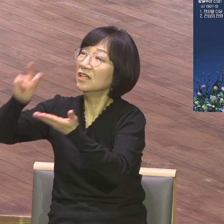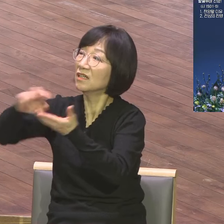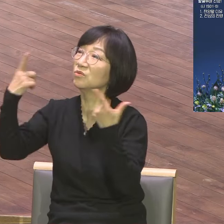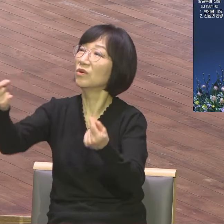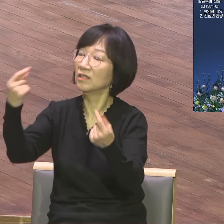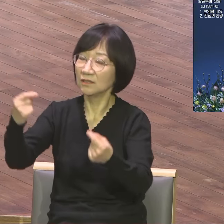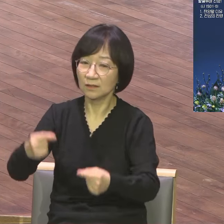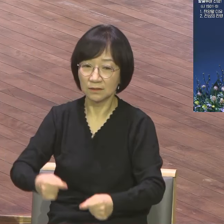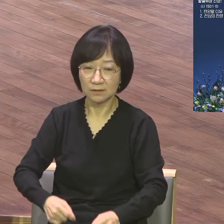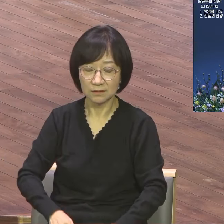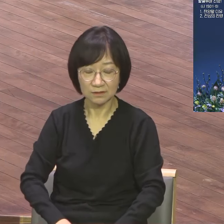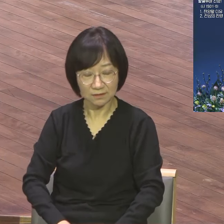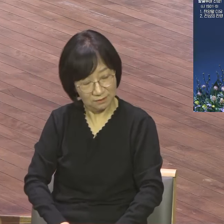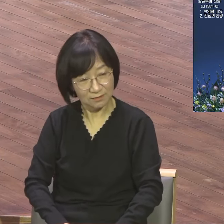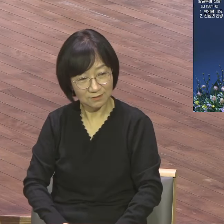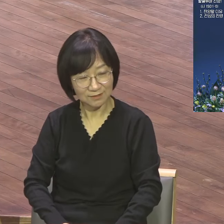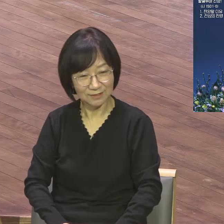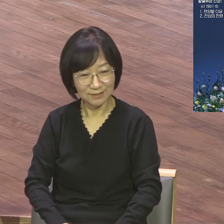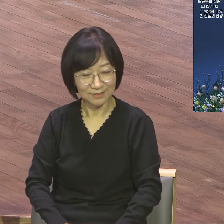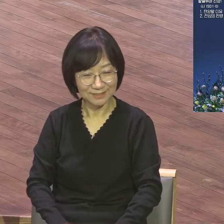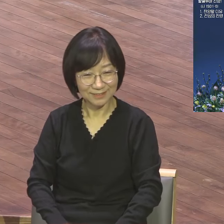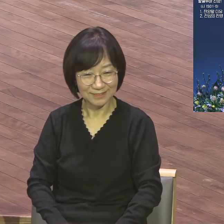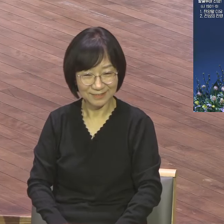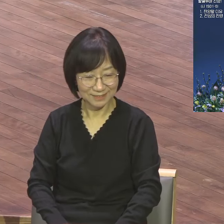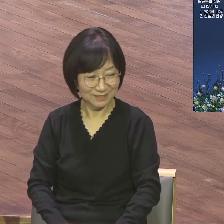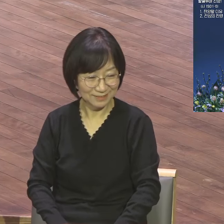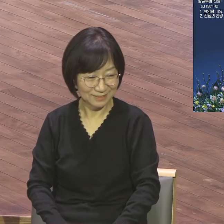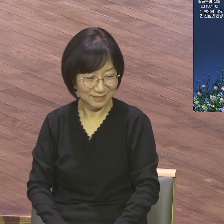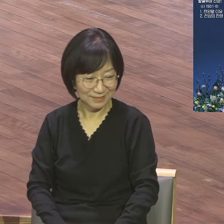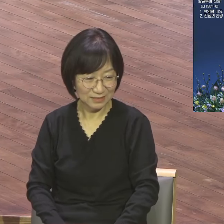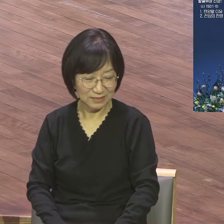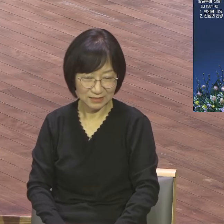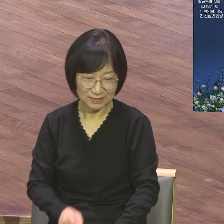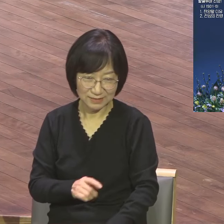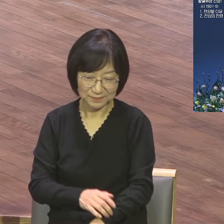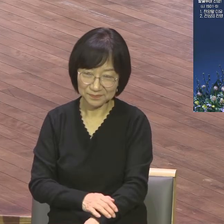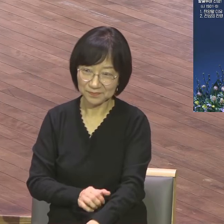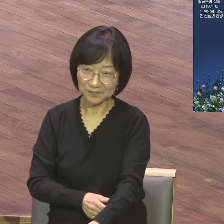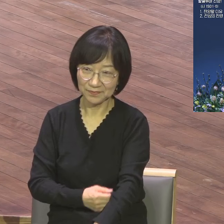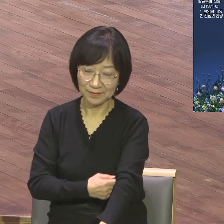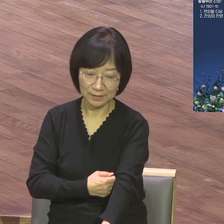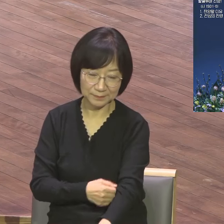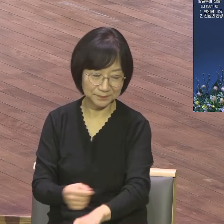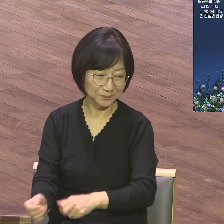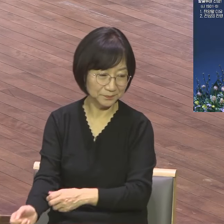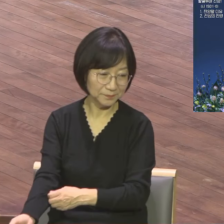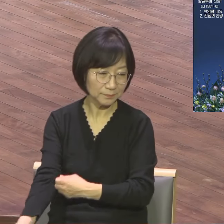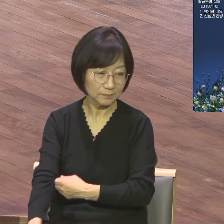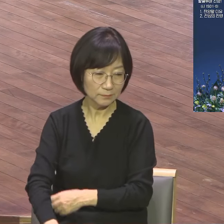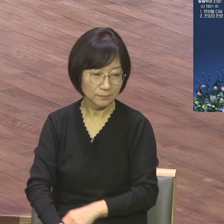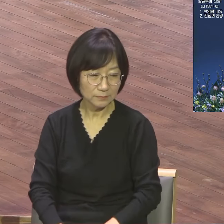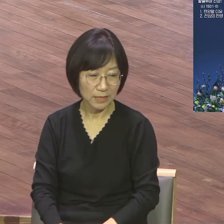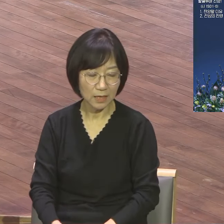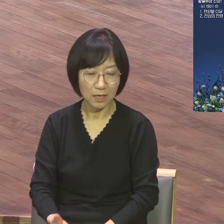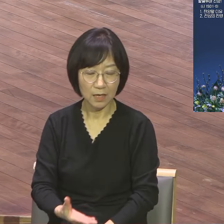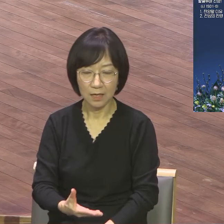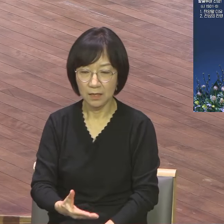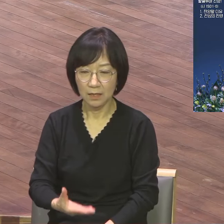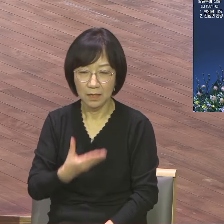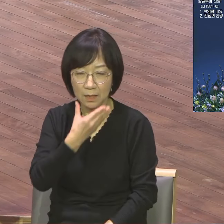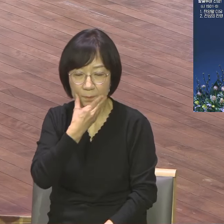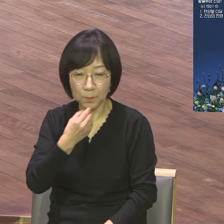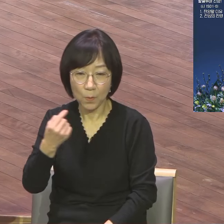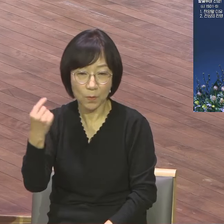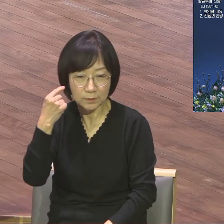그렇게요, 여러분요, 이 은혜를 어설프게 못 받아놓으면요, 이렇게 사단 심부름을 합니다. 복음을 막고, 전도를 막고,